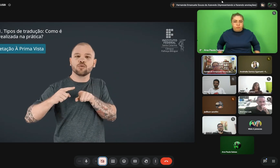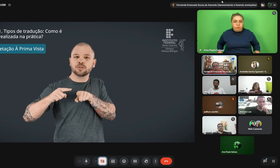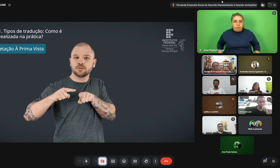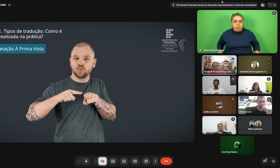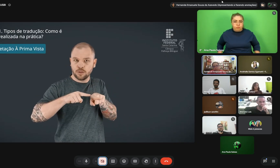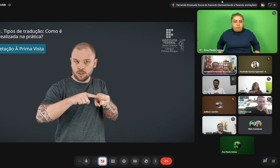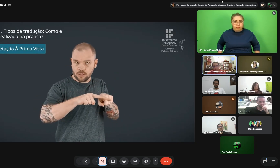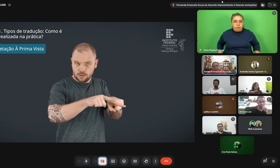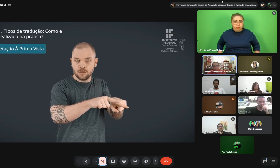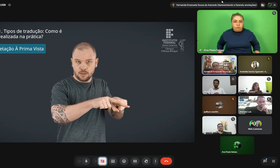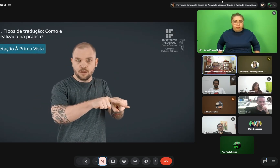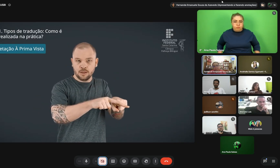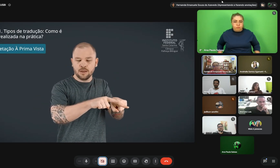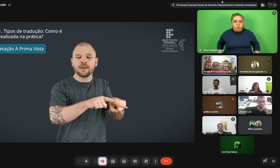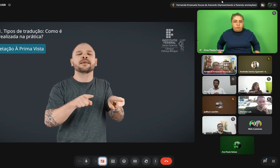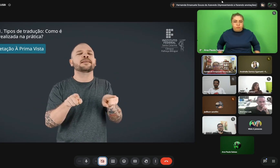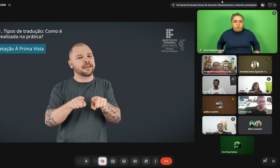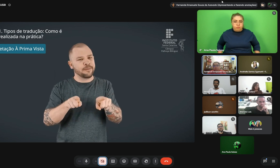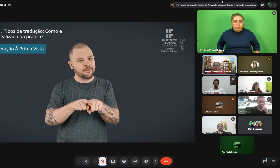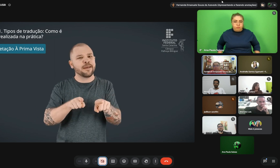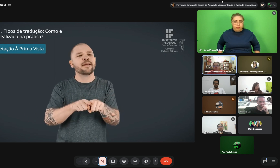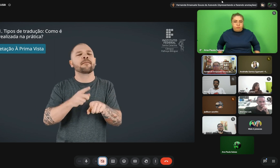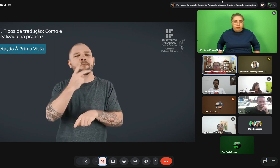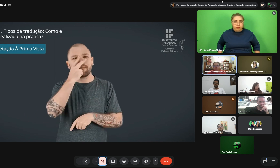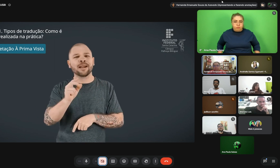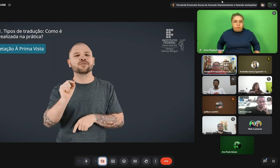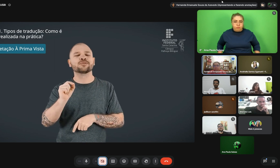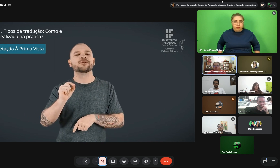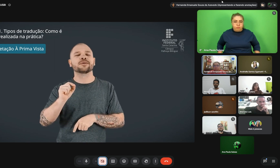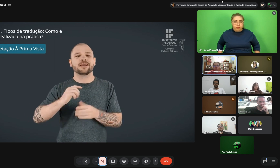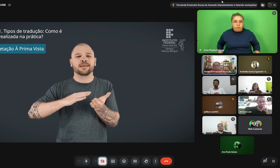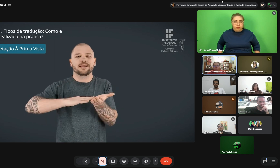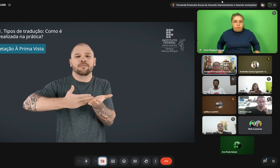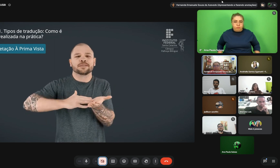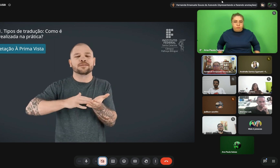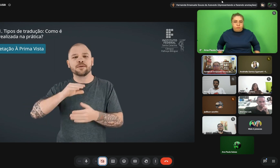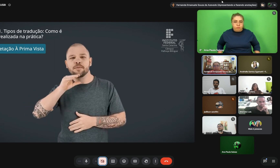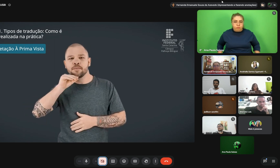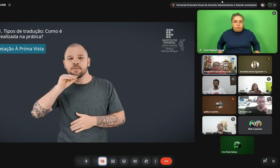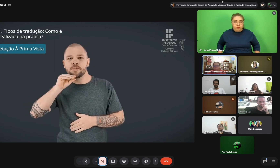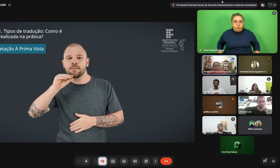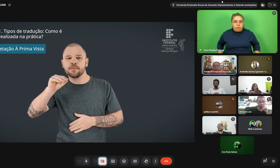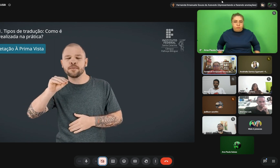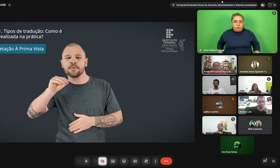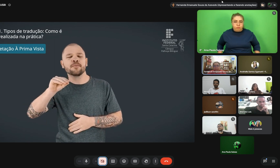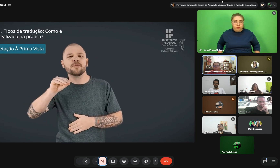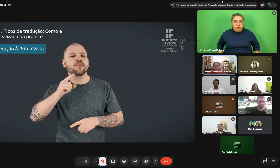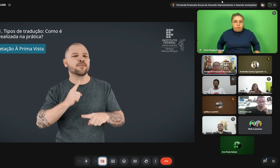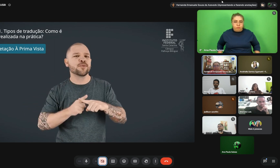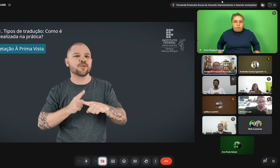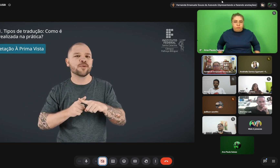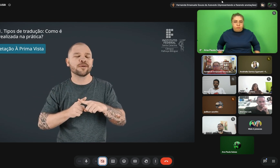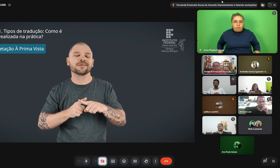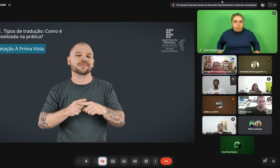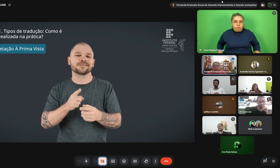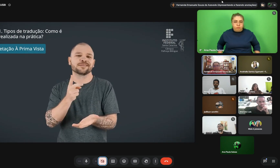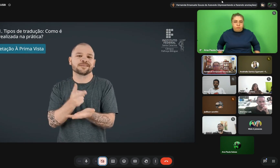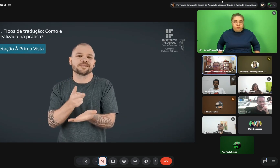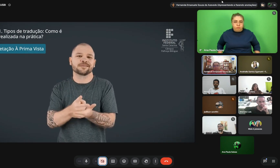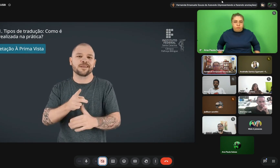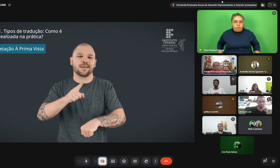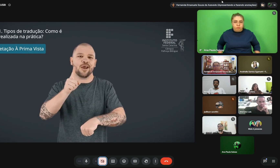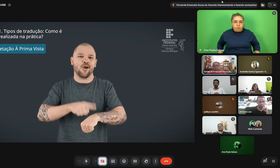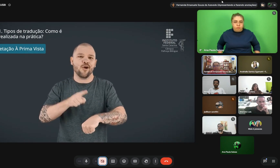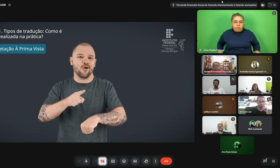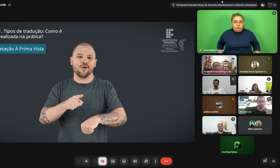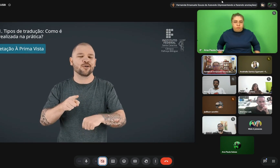de tradução pode parecer simultânea, mas não é sussurrada,